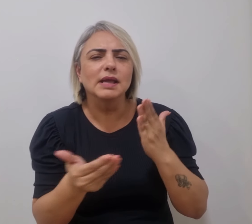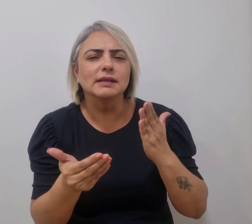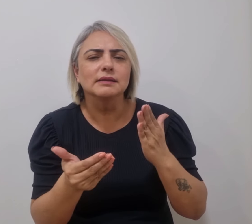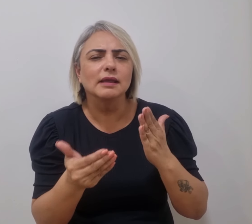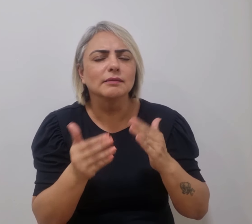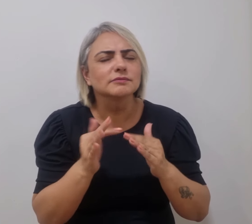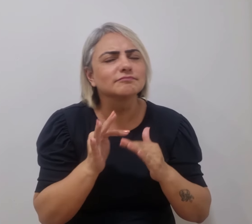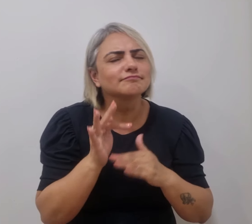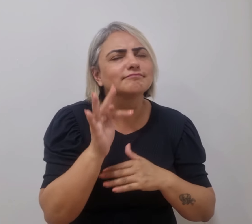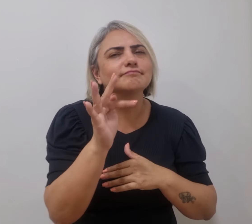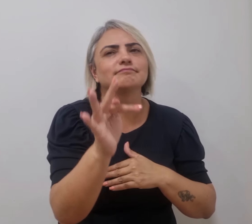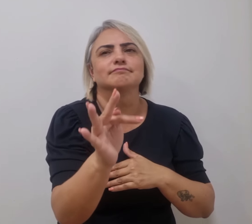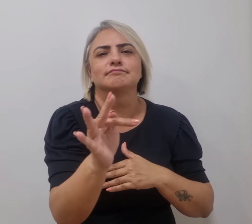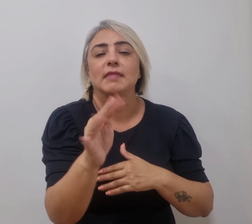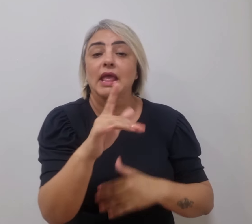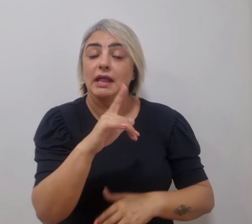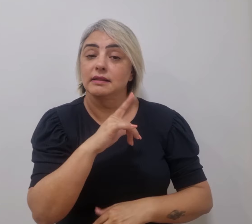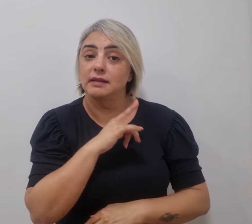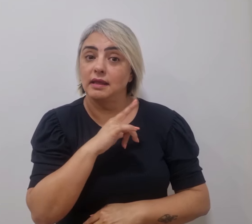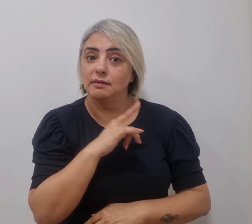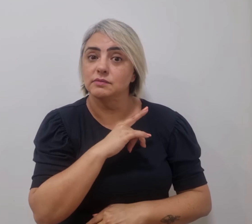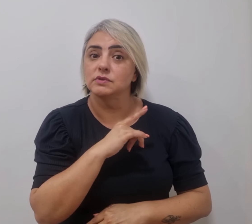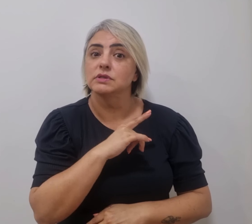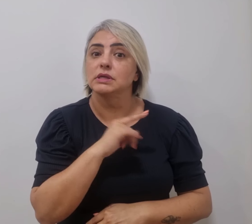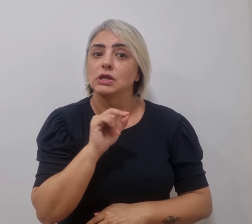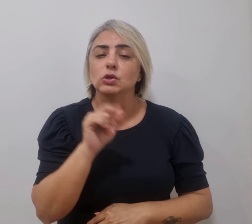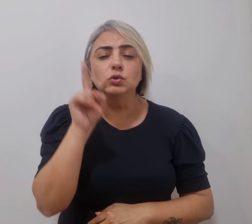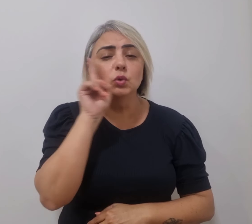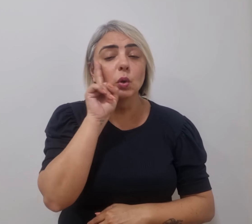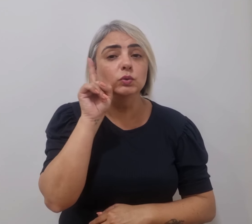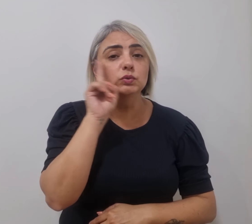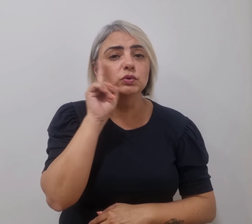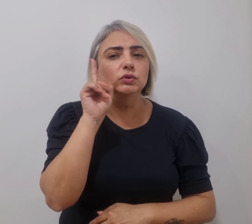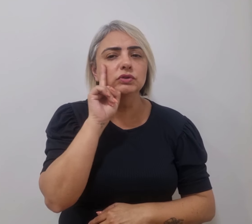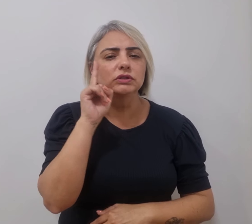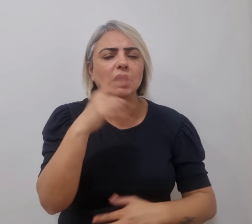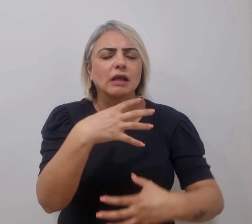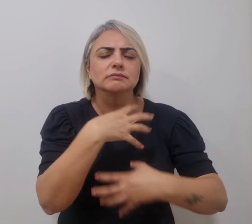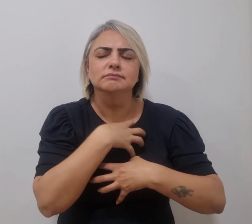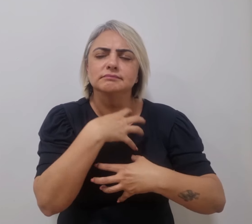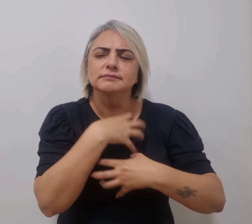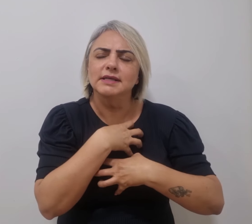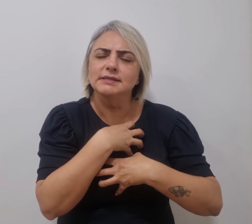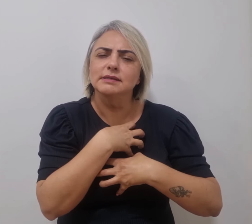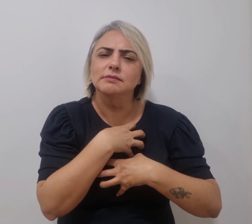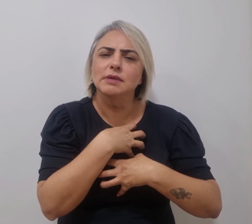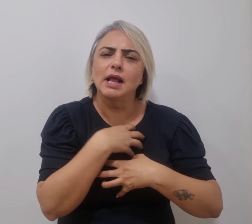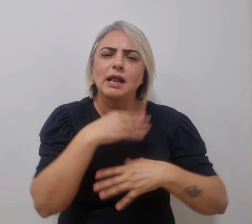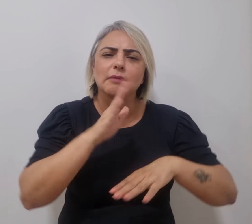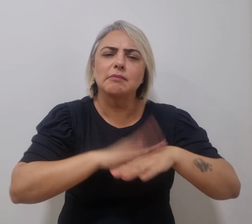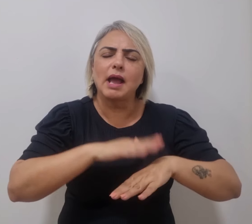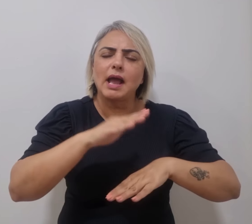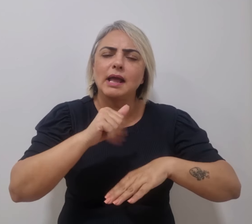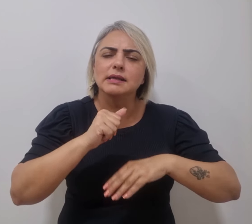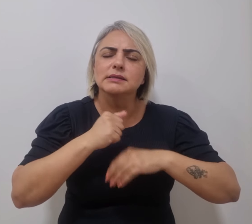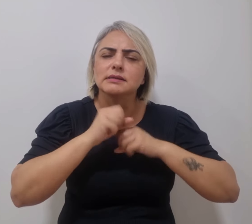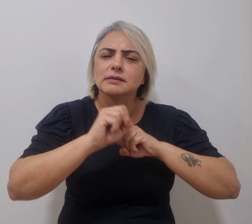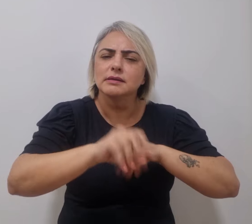frente. Temos que, a cada dia, sensibilizar mais e mais os educadores e as